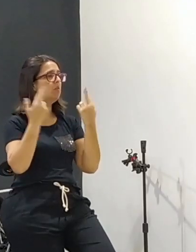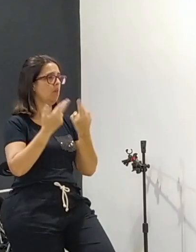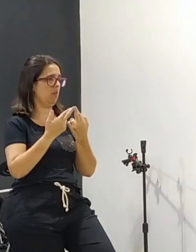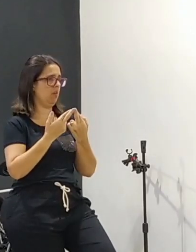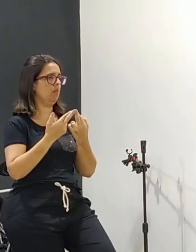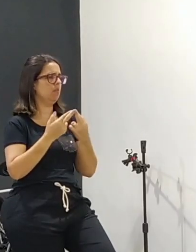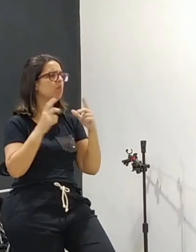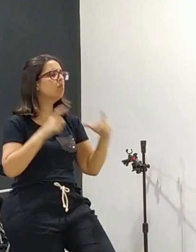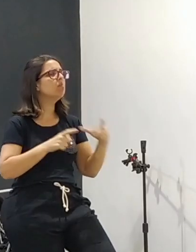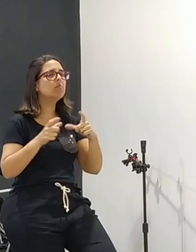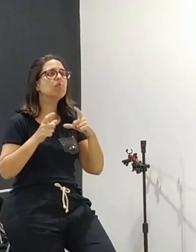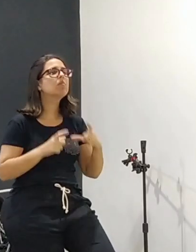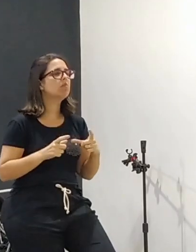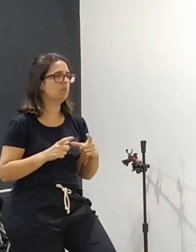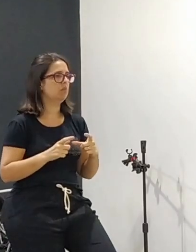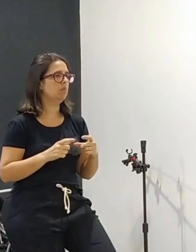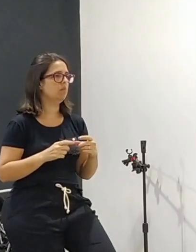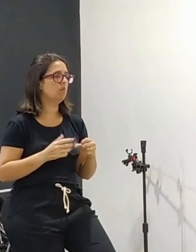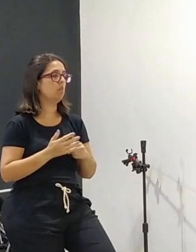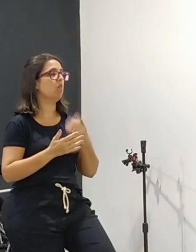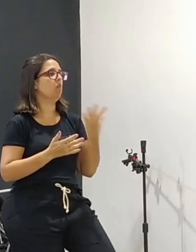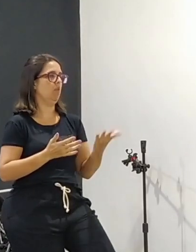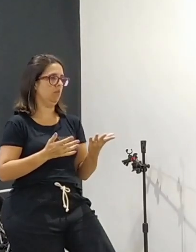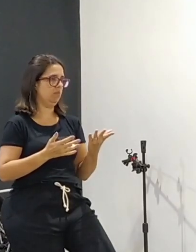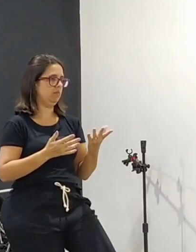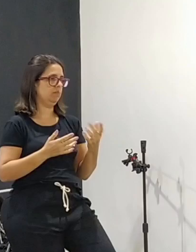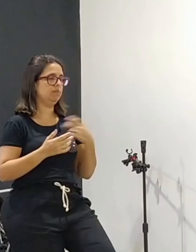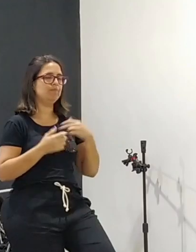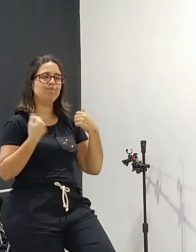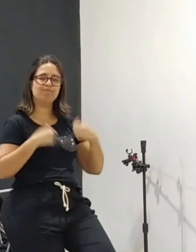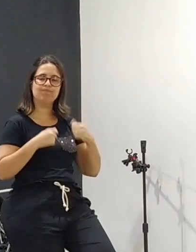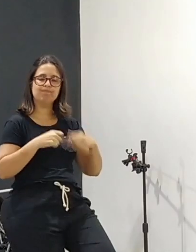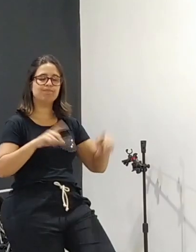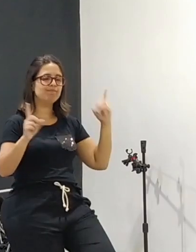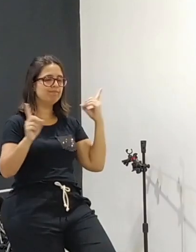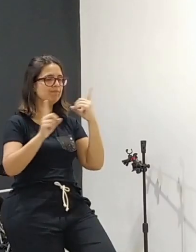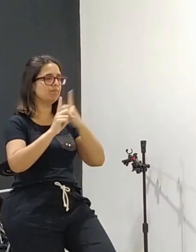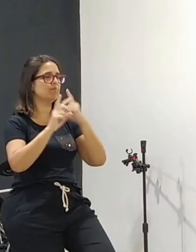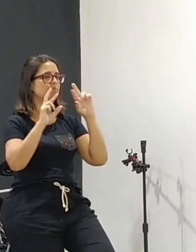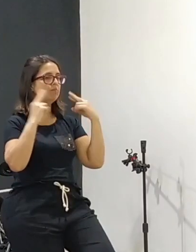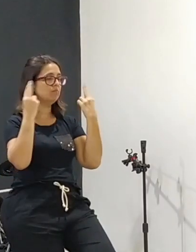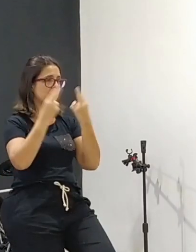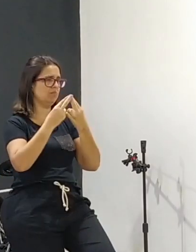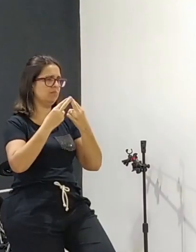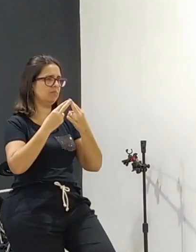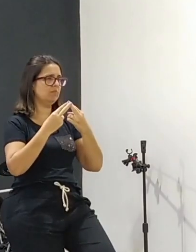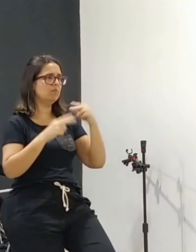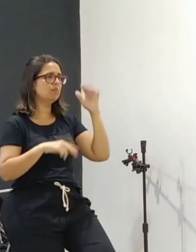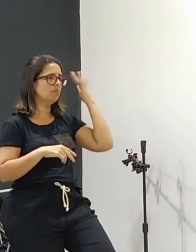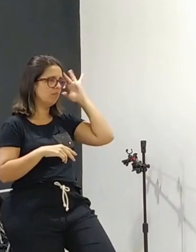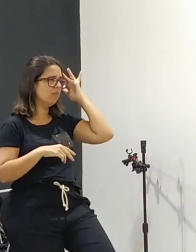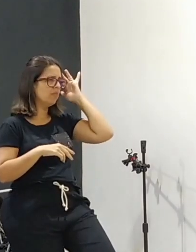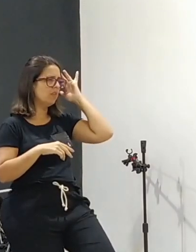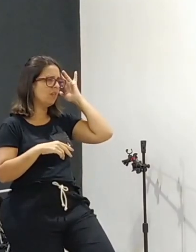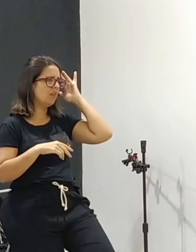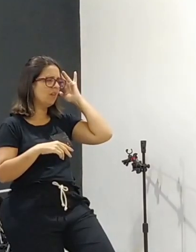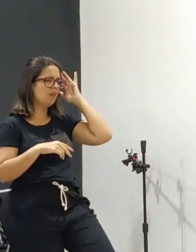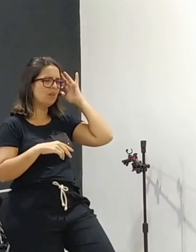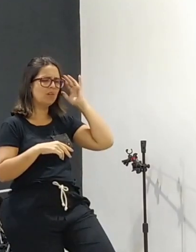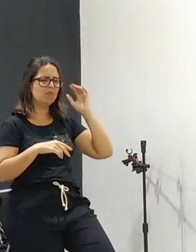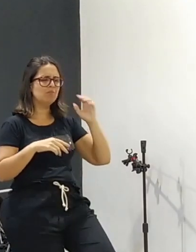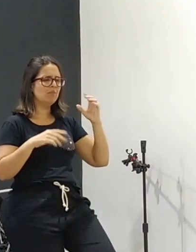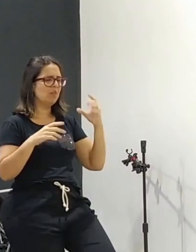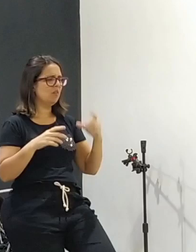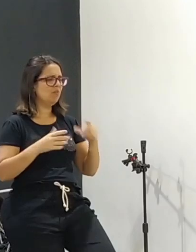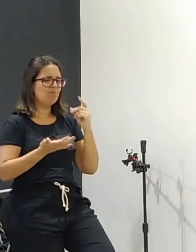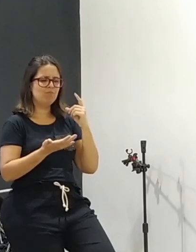Eu preciso me encontrar no reino e saber que eu faço parte de algo maior, de um projeto maior, de um